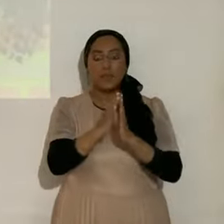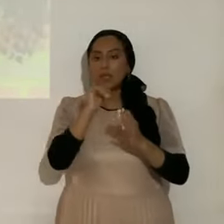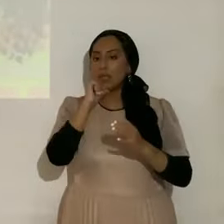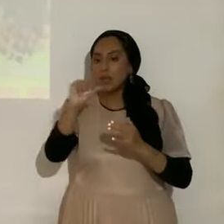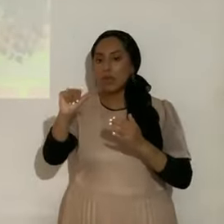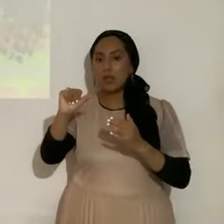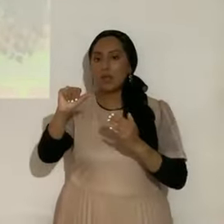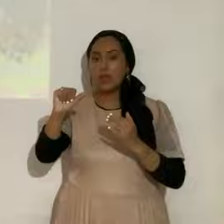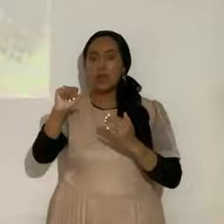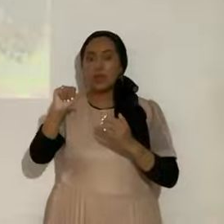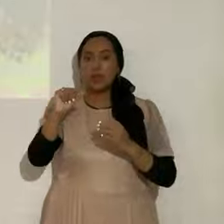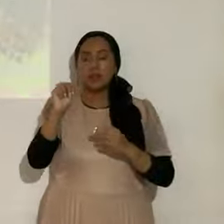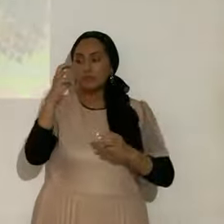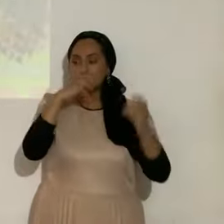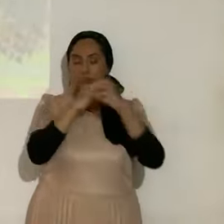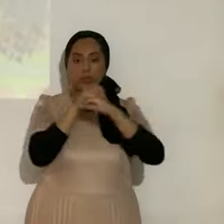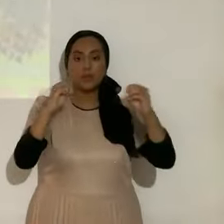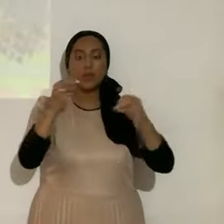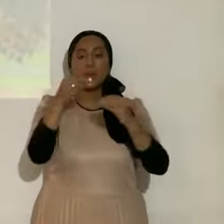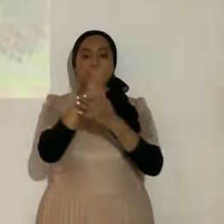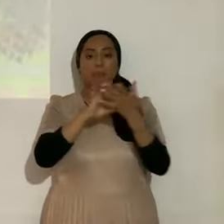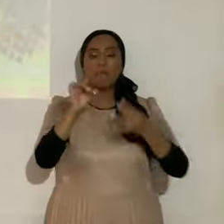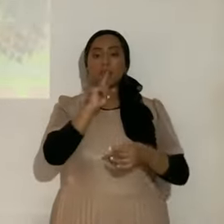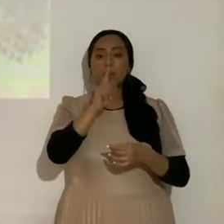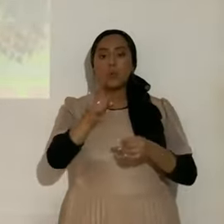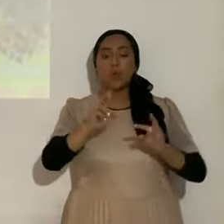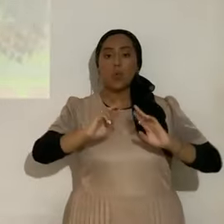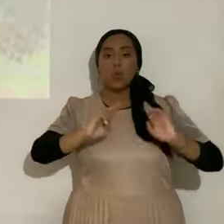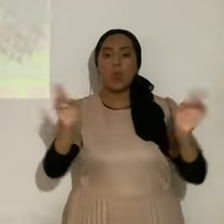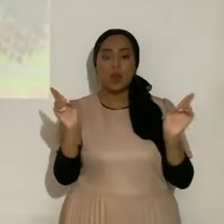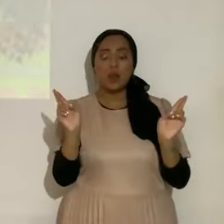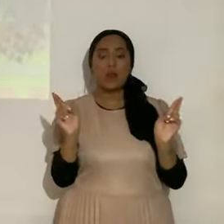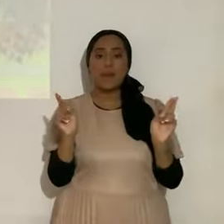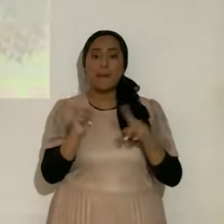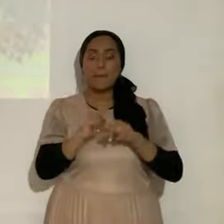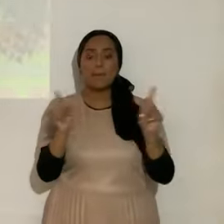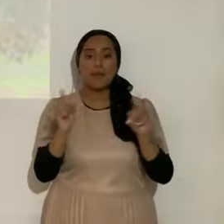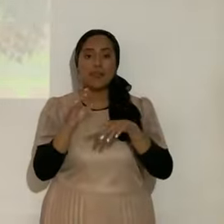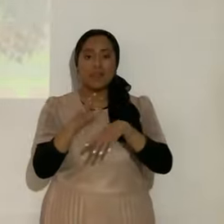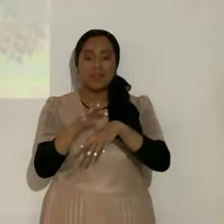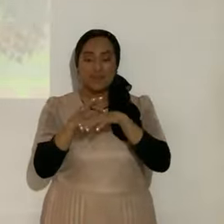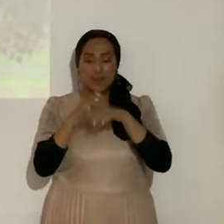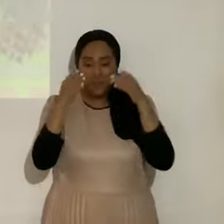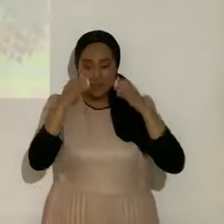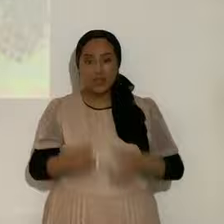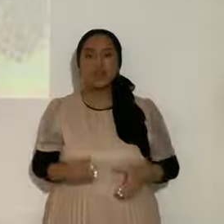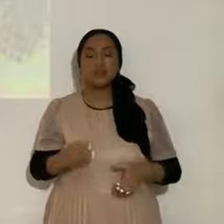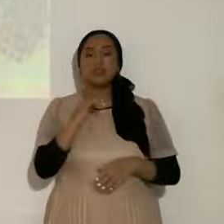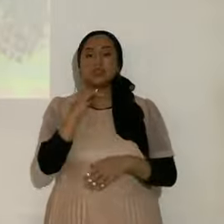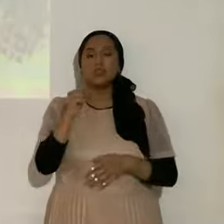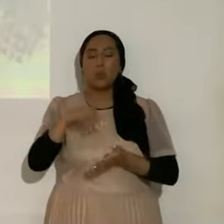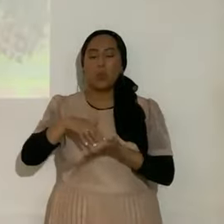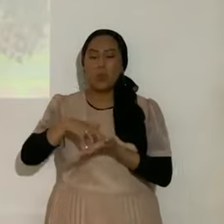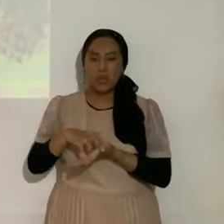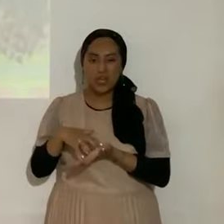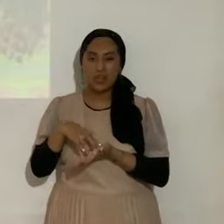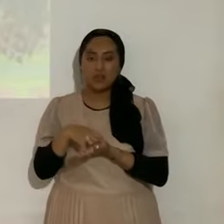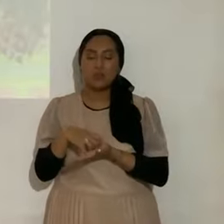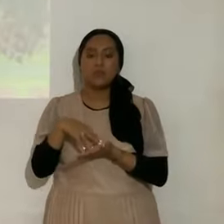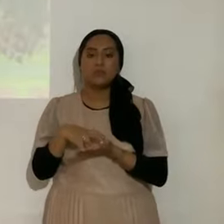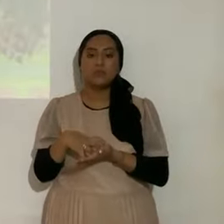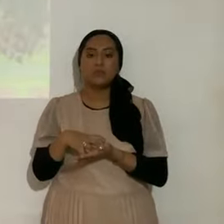tentación. Y el Ruaj HaKodes, a la verdad, está dispuesto, pero la carne es débil. Aquí,